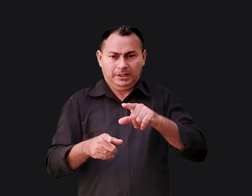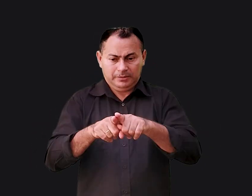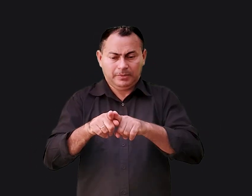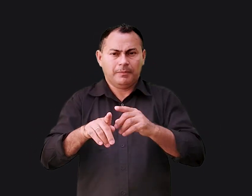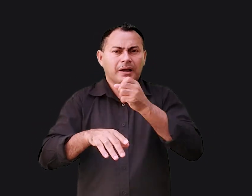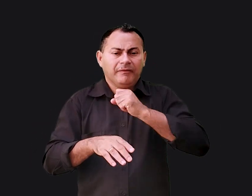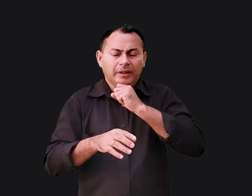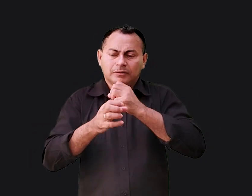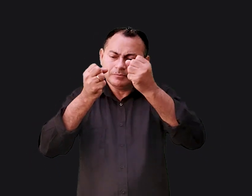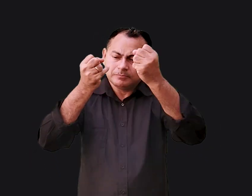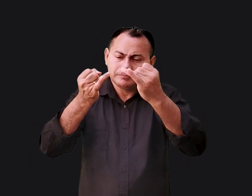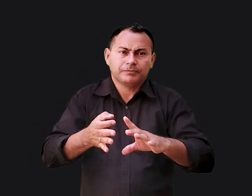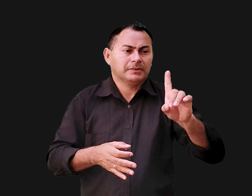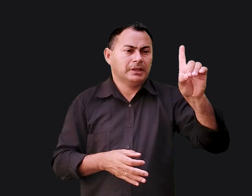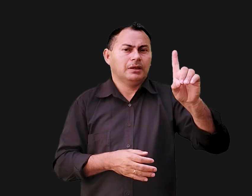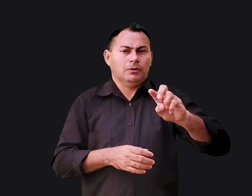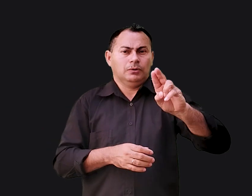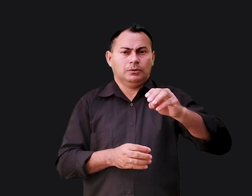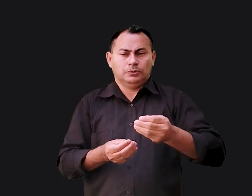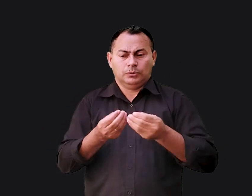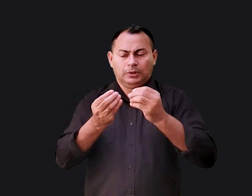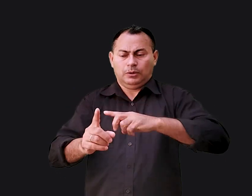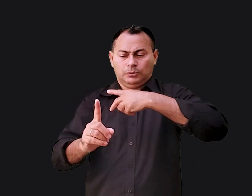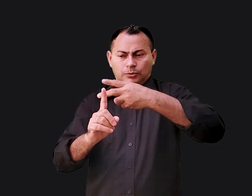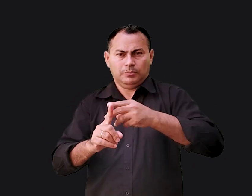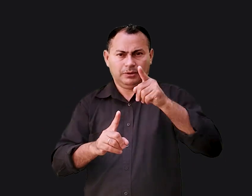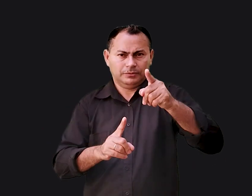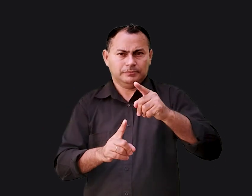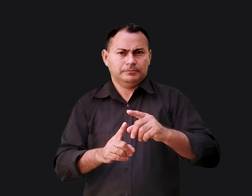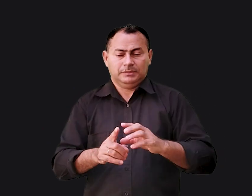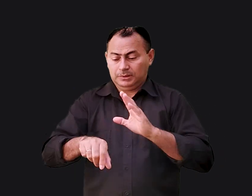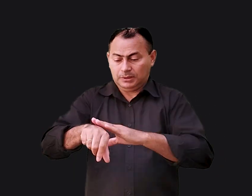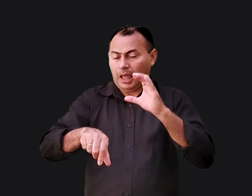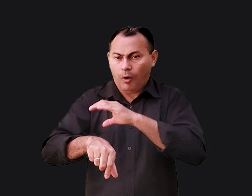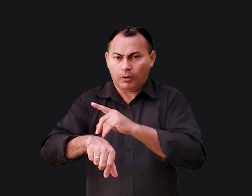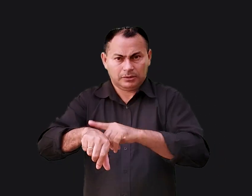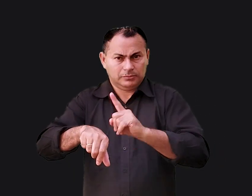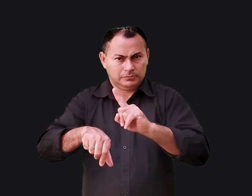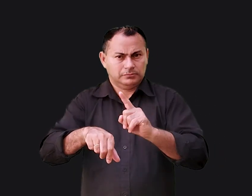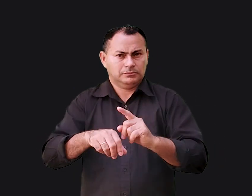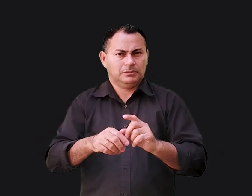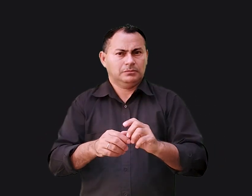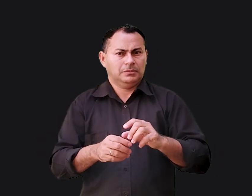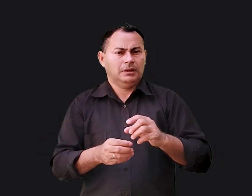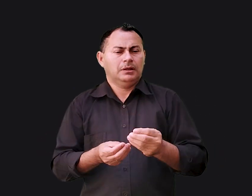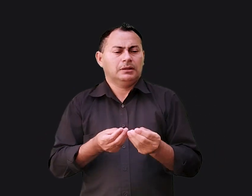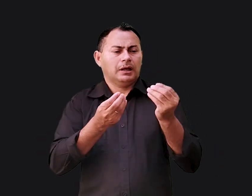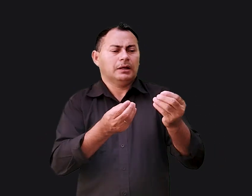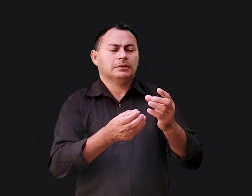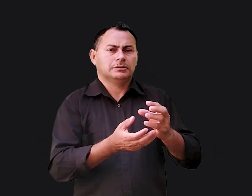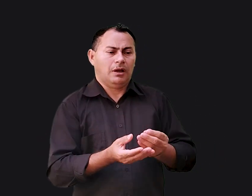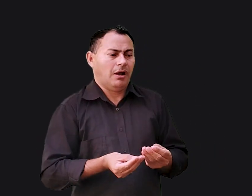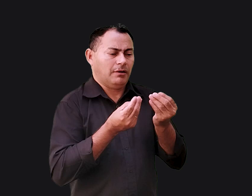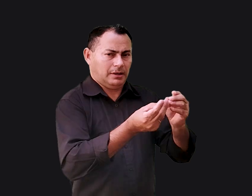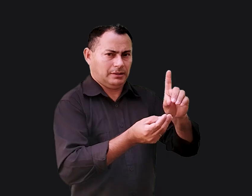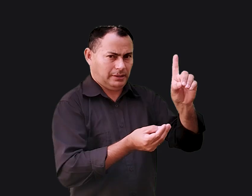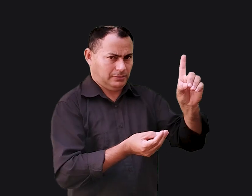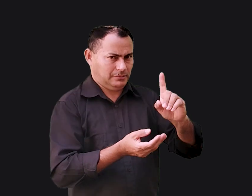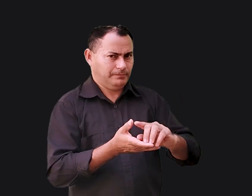velha tentou me explicar dizendo que Deus não dá o dobro para você imediatamente após você dar a sua oferta. Não é